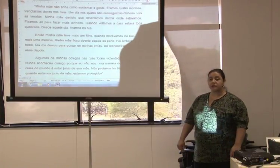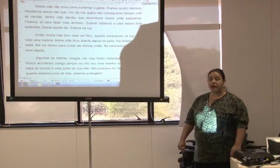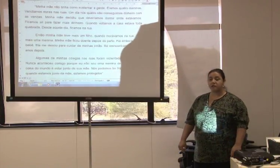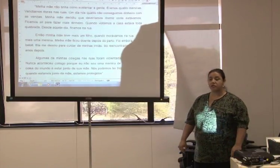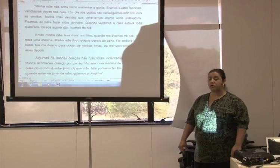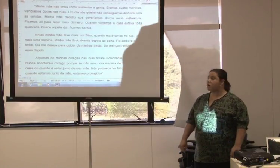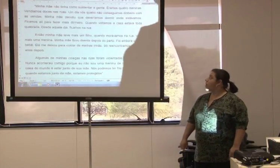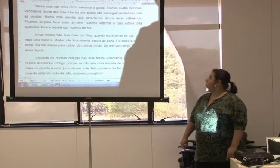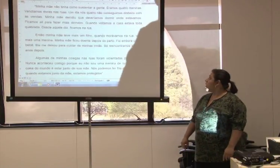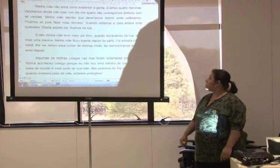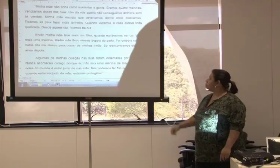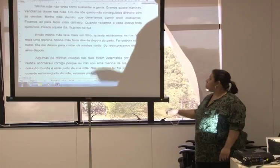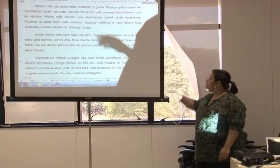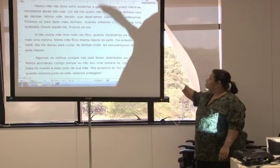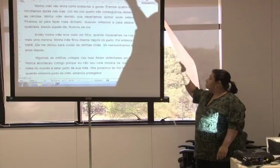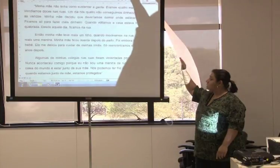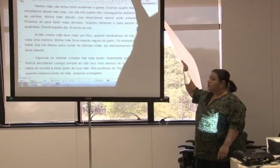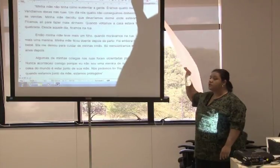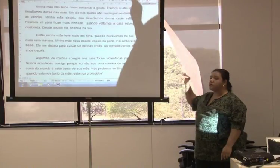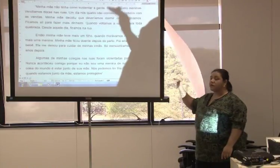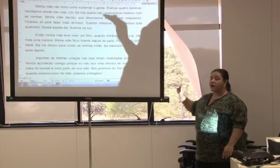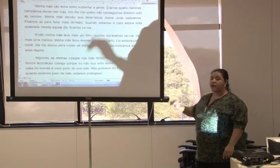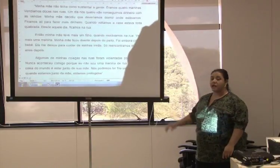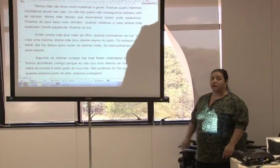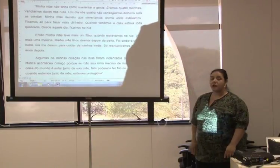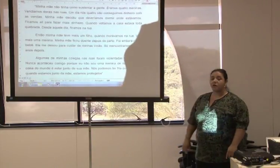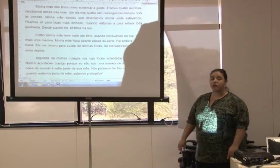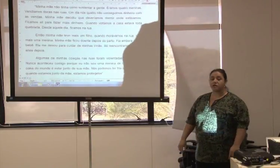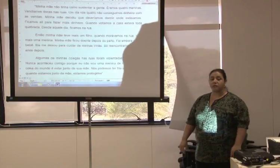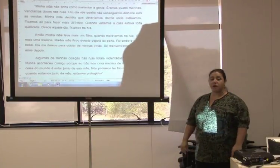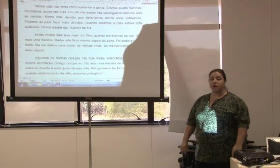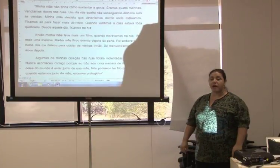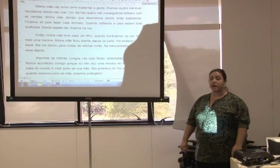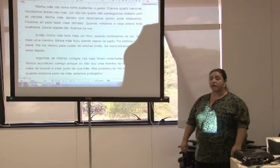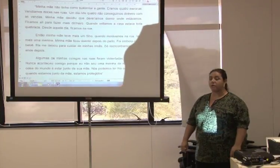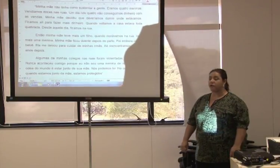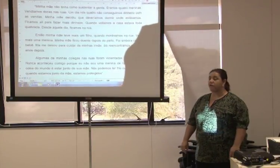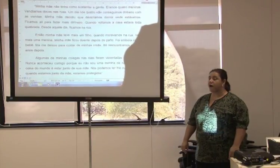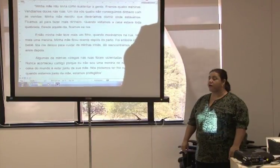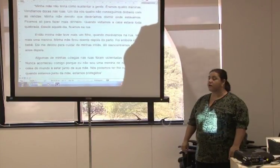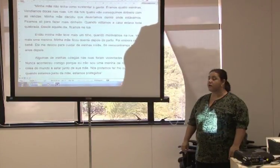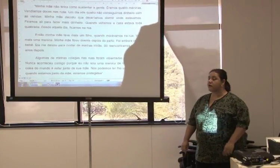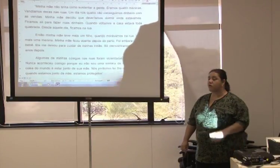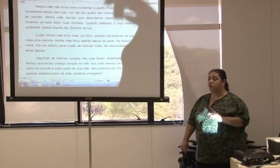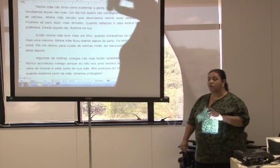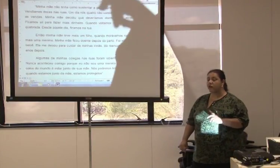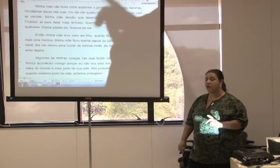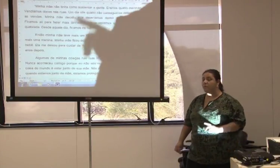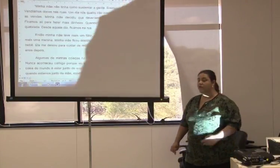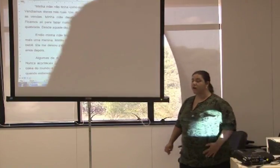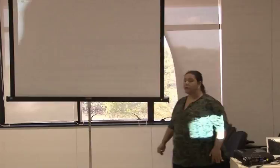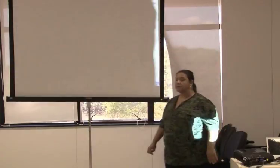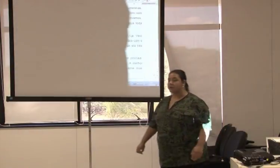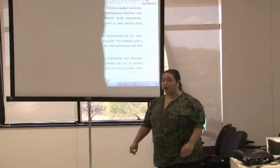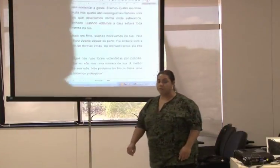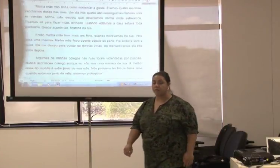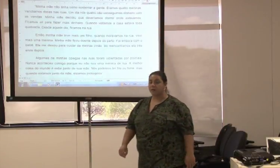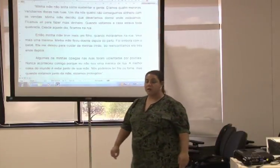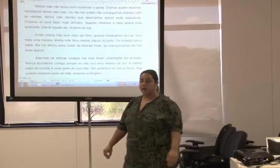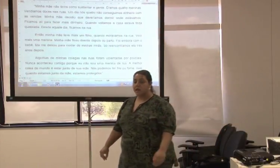Certo? Ótimo. Do início até aí, eu quero saber qual é a equipe que vai, da equipe que vai apresentar. E